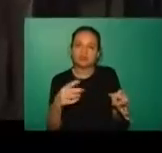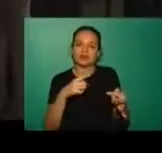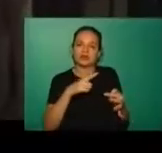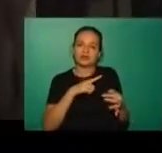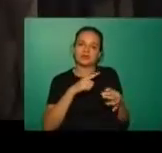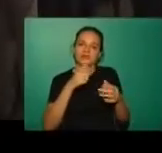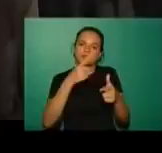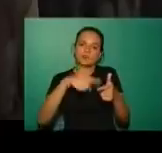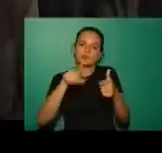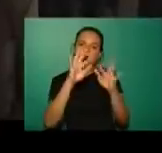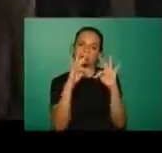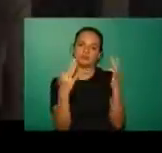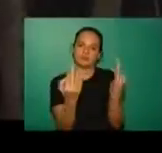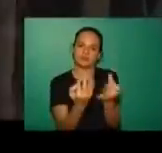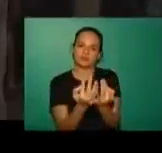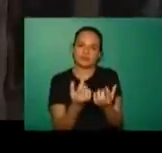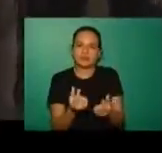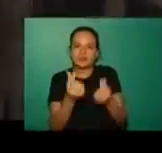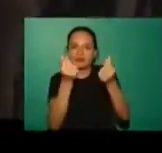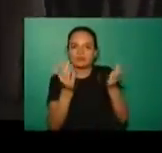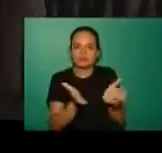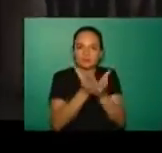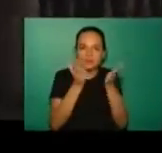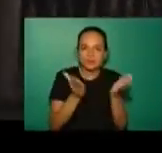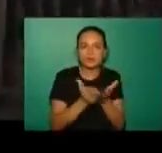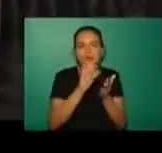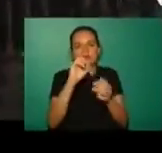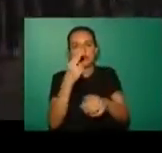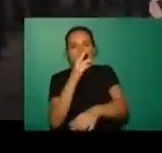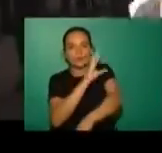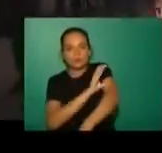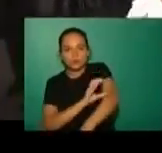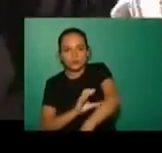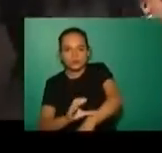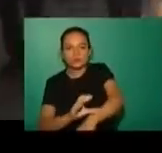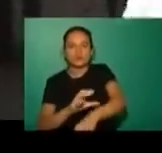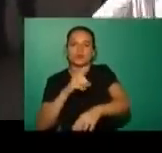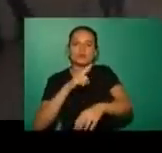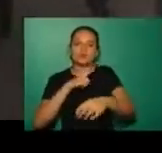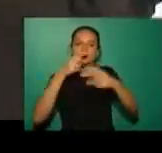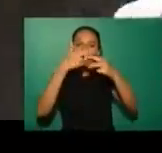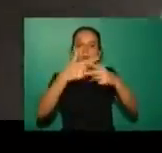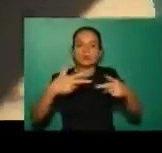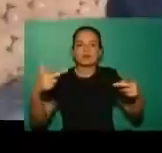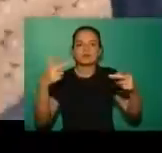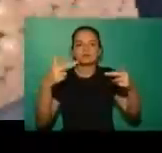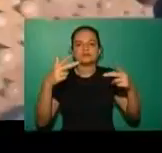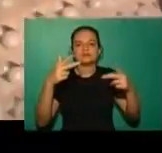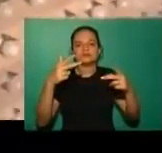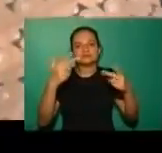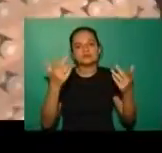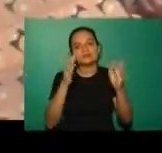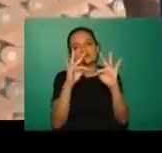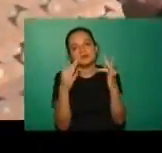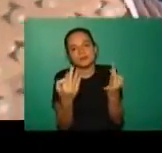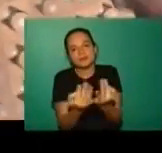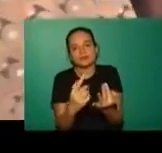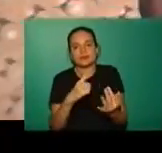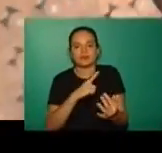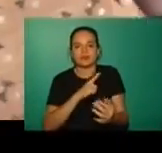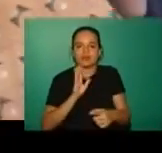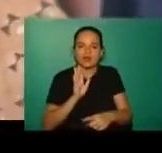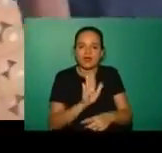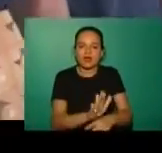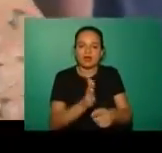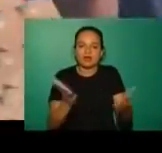da condição sociofamiliar, cultural, e também dos recursos que esses sujeitos e